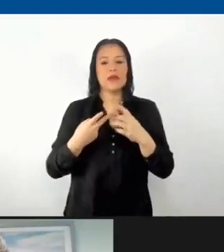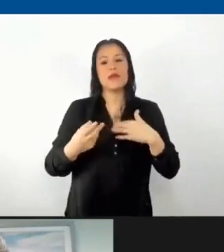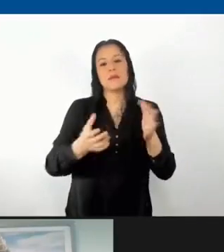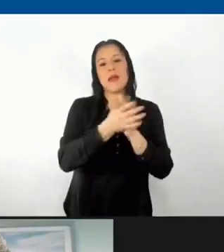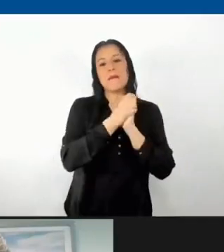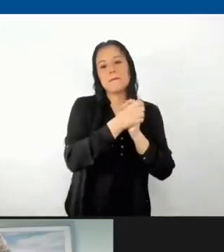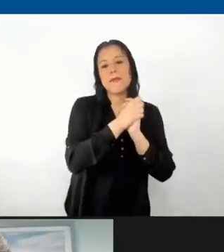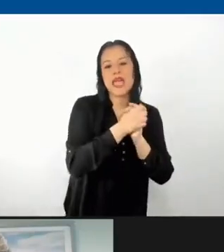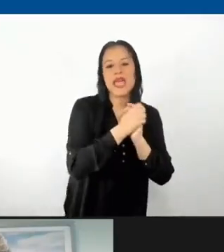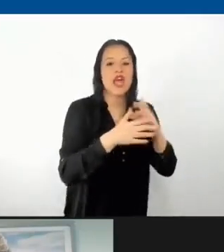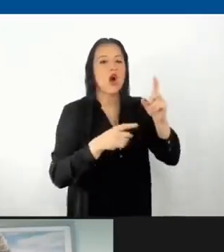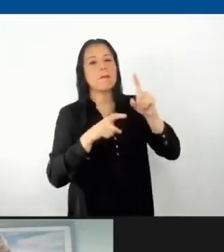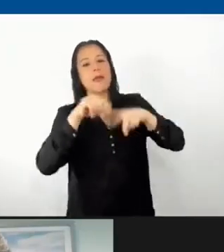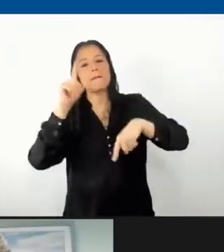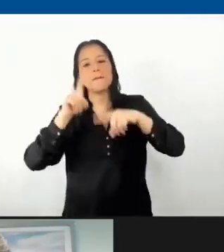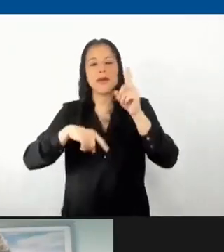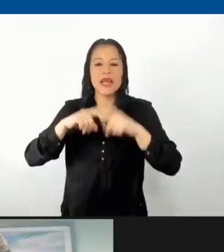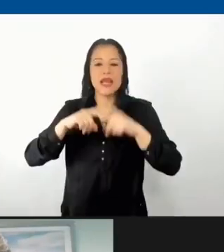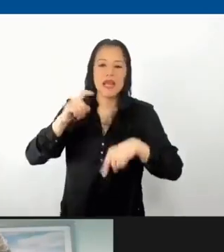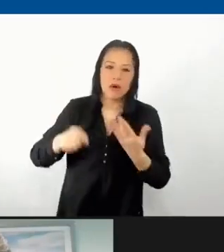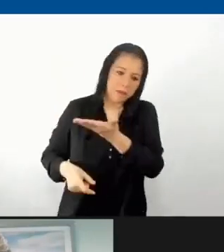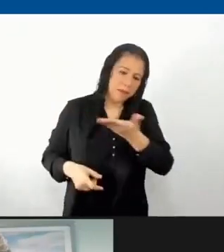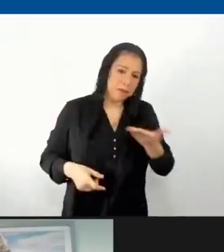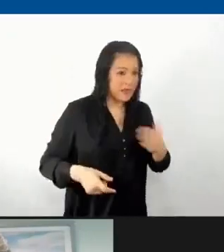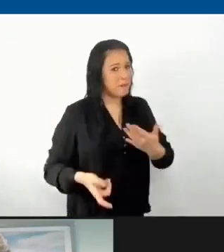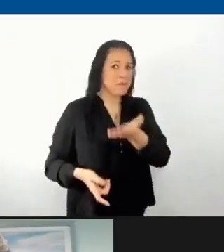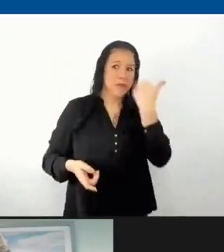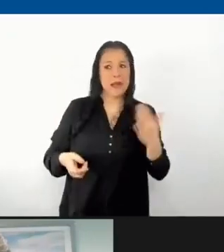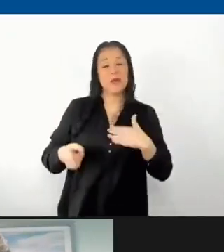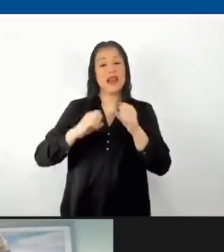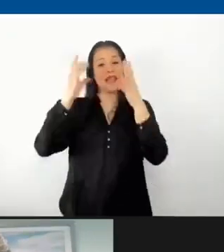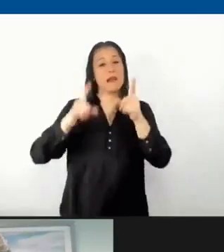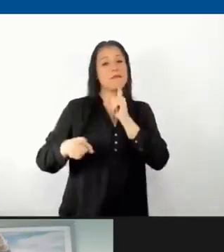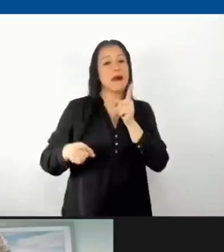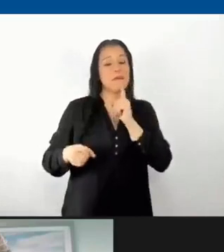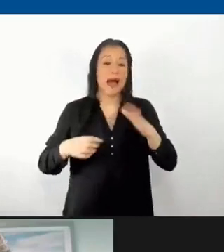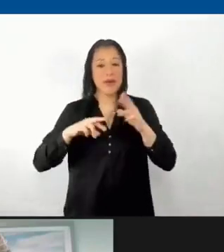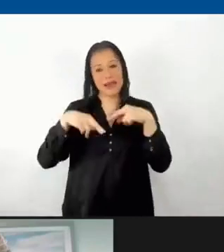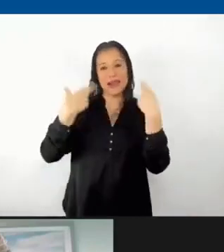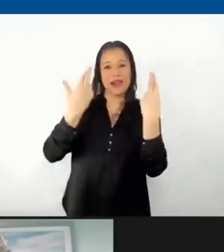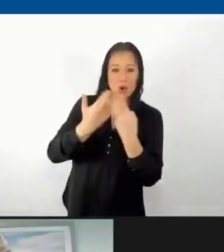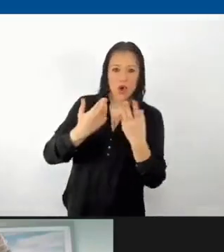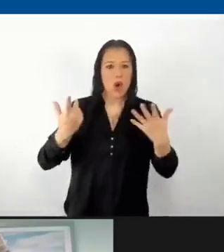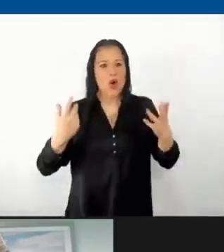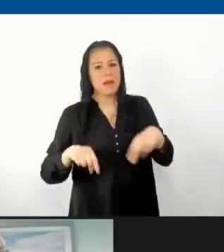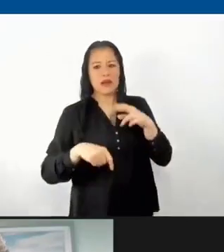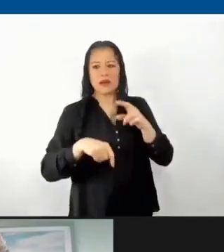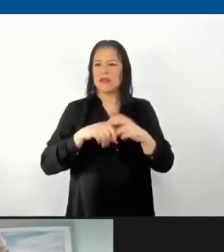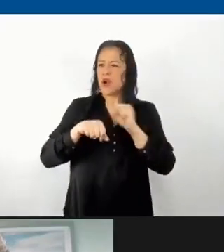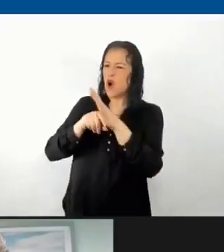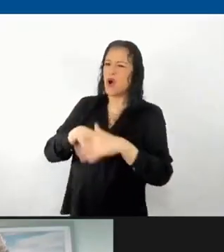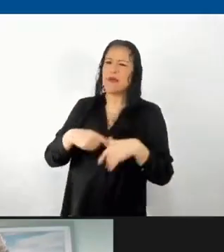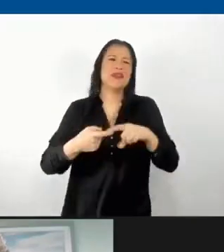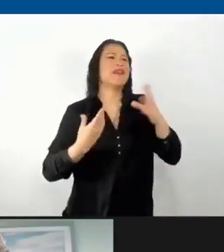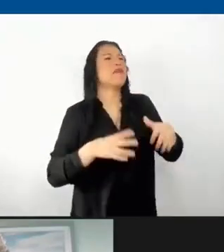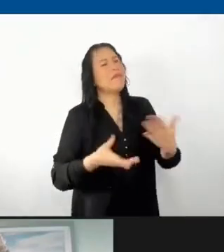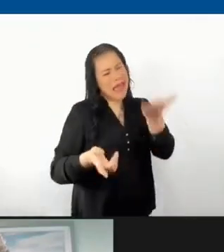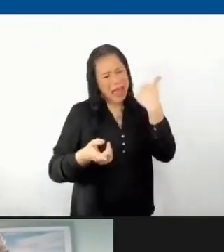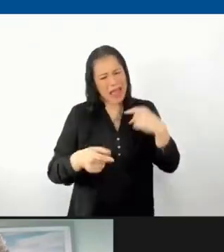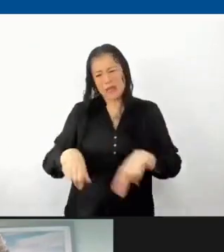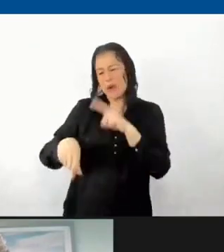la comadre, el primo me invita, vente para el Día del Padre, voy a hacer una reunión, pero estamos en pandemia, pero hermano, ¿hasta cuándo? Vente